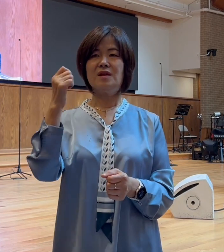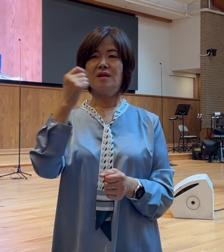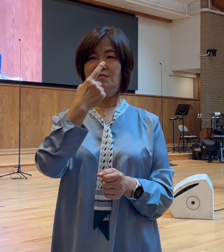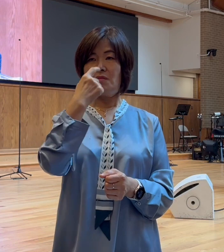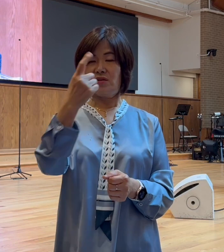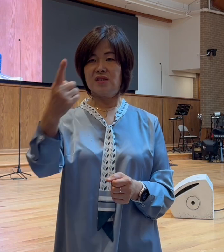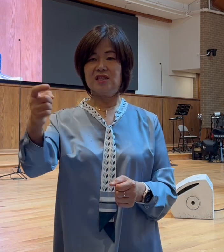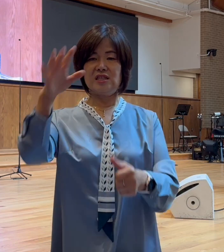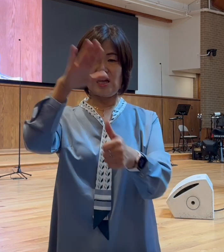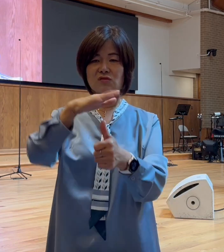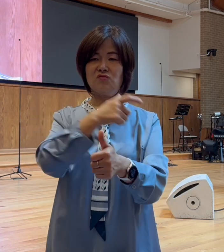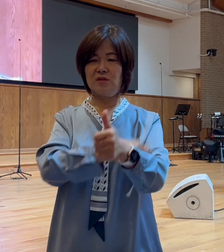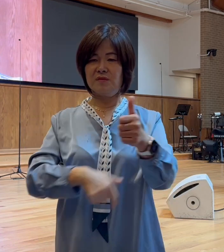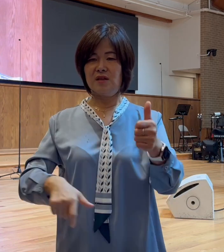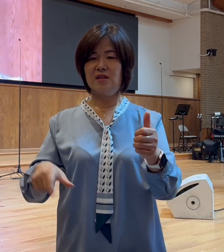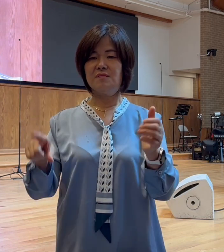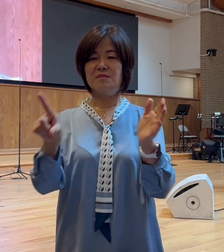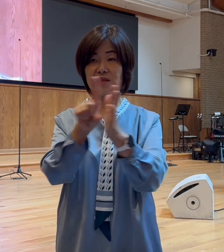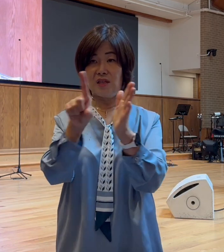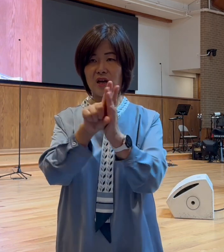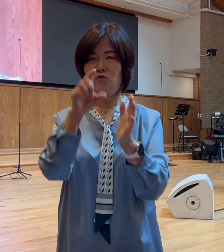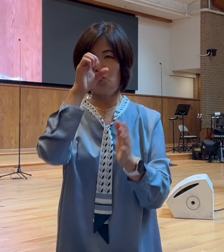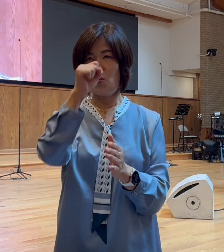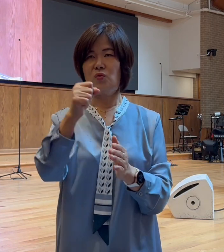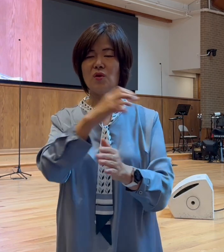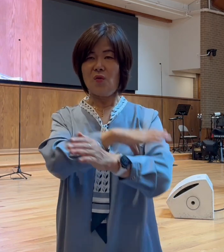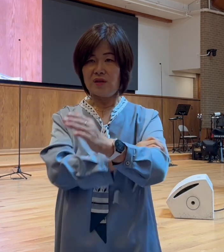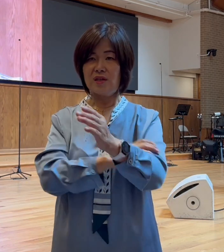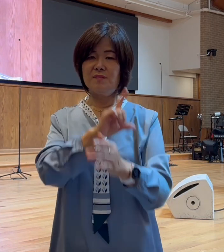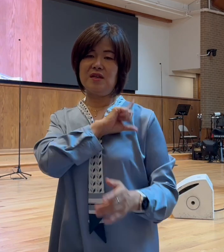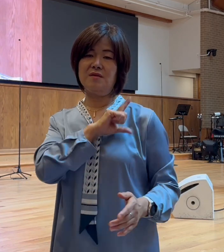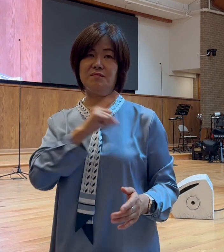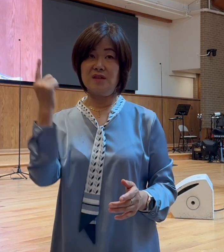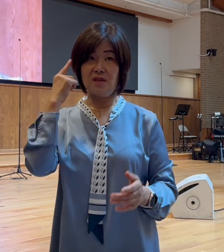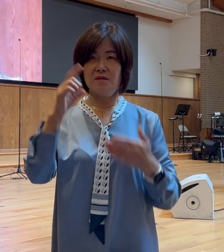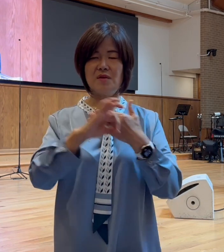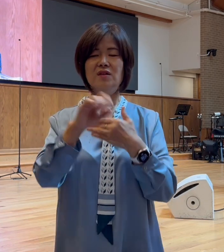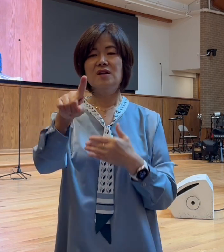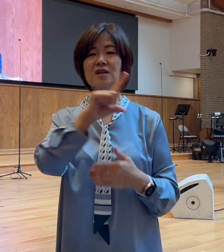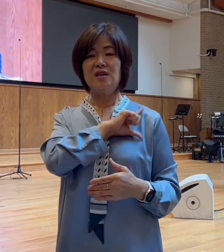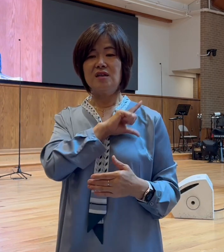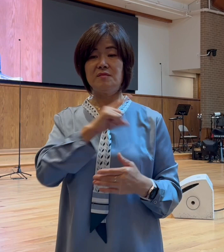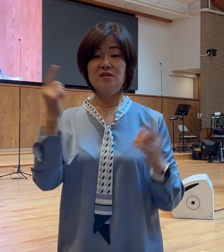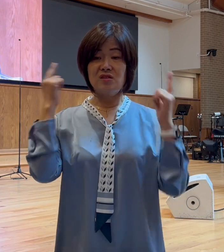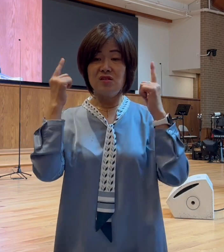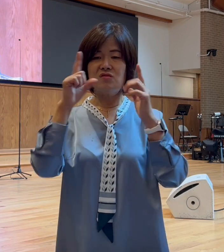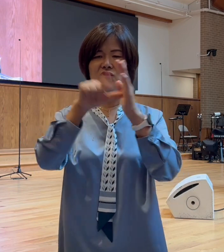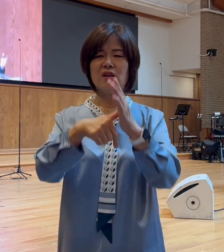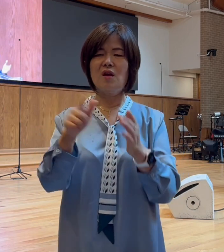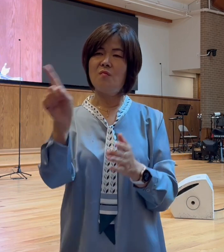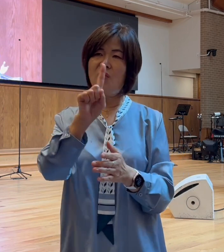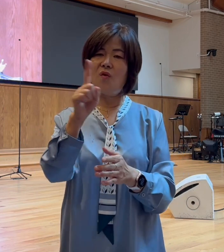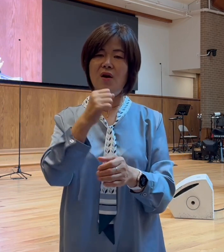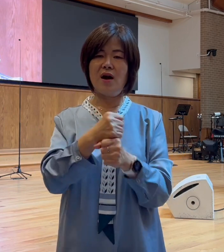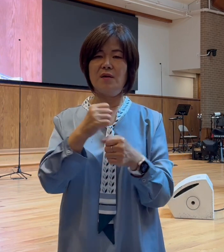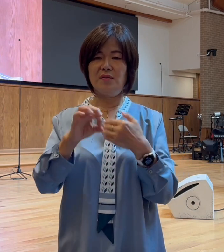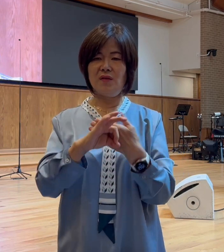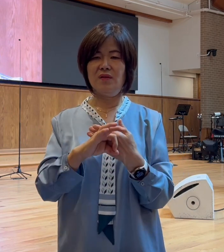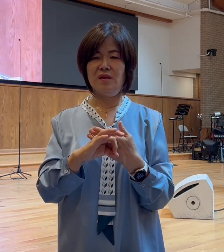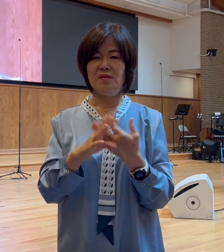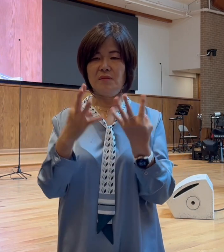안수 집사님, 신앙이 좋은 권사님, 뭐 이런 이름을 들으면 그 이름을 듣는 순간에 뭘 하자고 그러면 많은 분들이